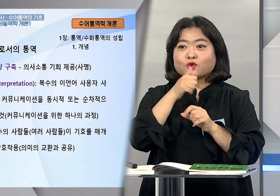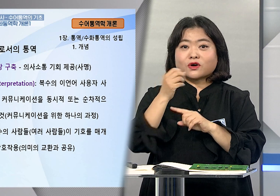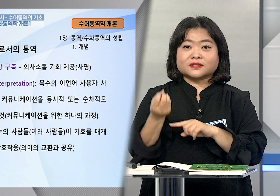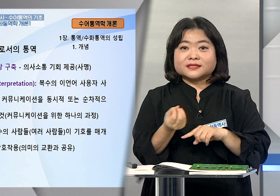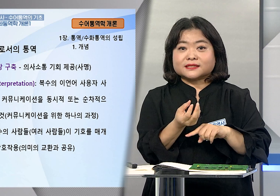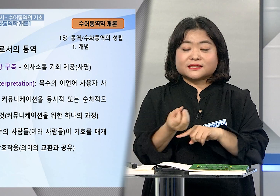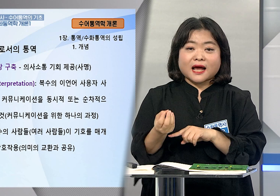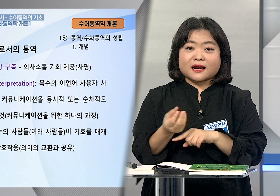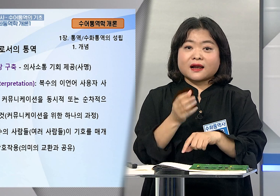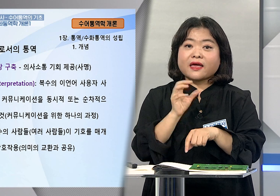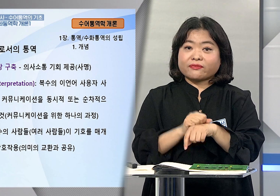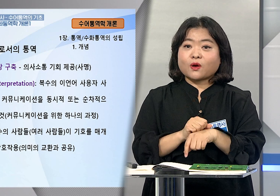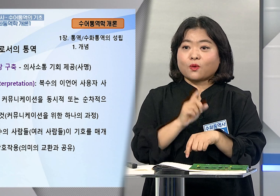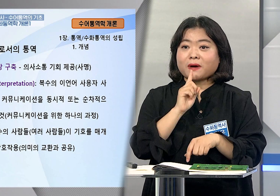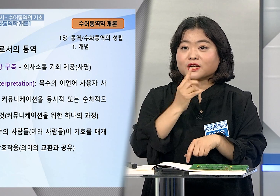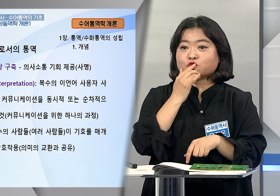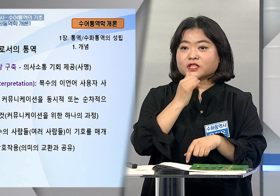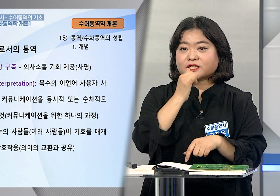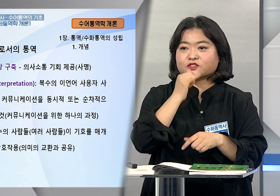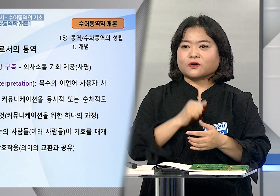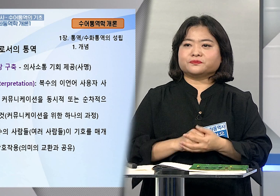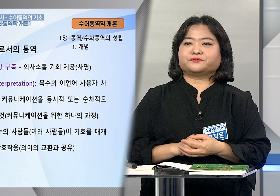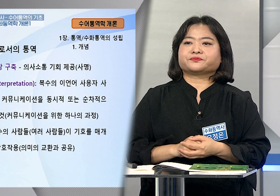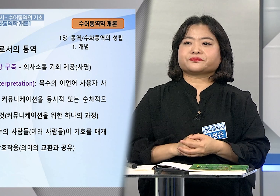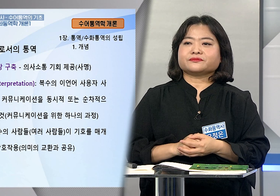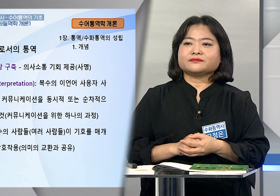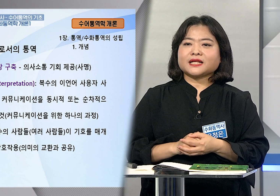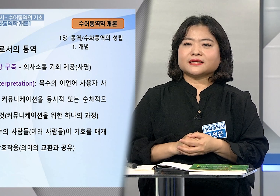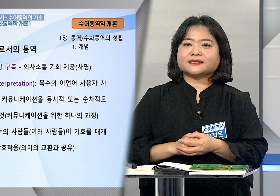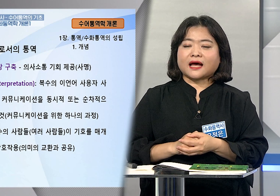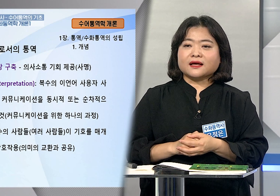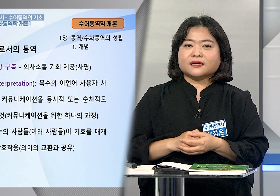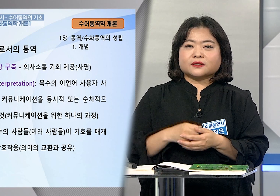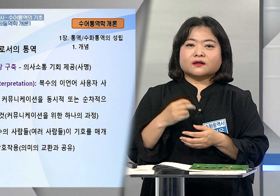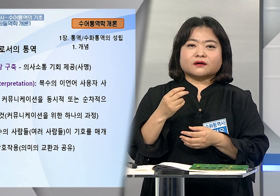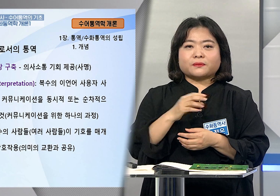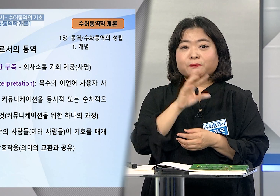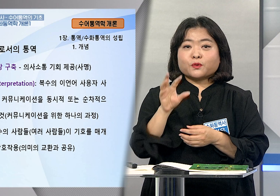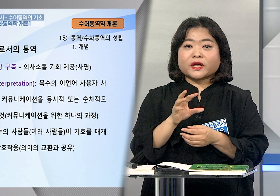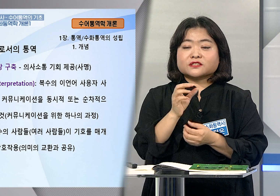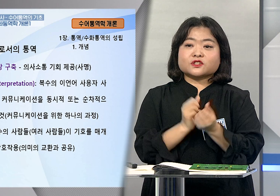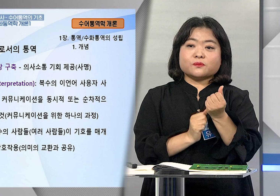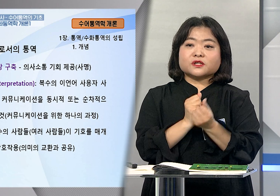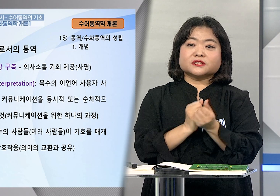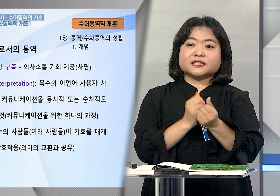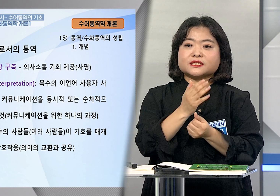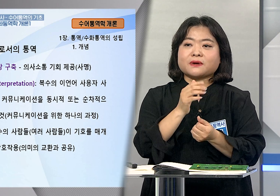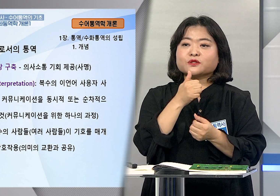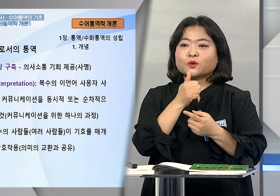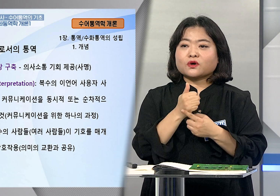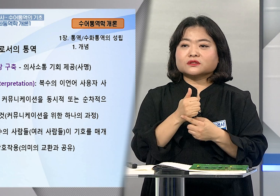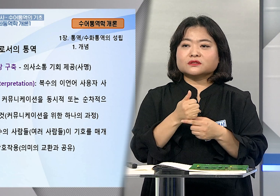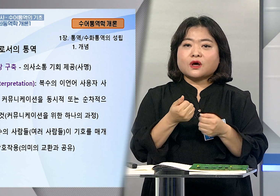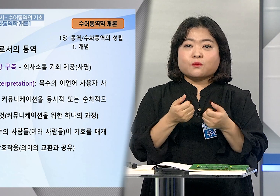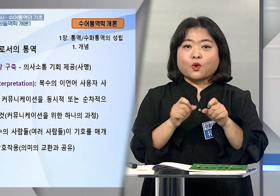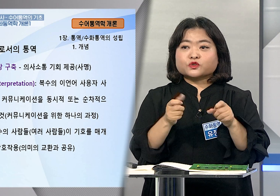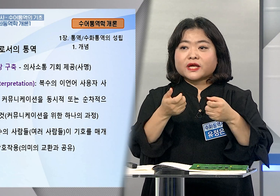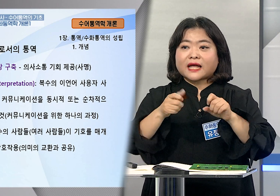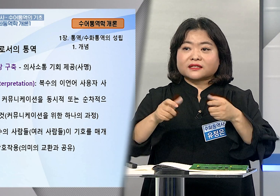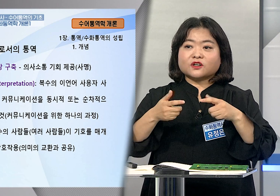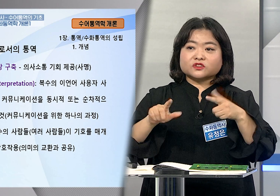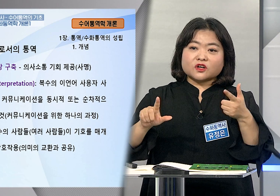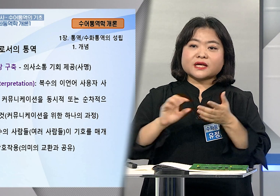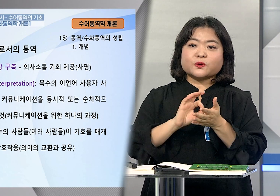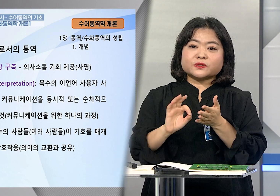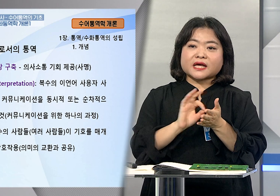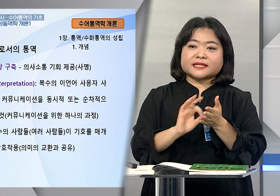인간적인 통역을 잘 했다고 말할 수 있겠죠. 자, 반복해서 설명을 드리지만 통역은 복수의